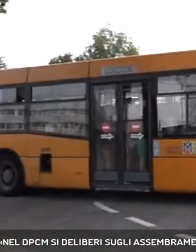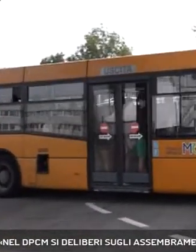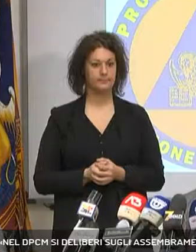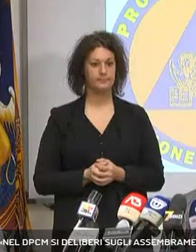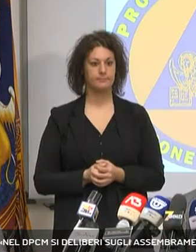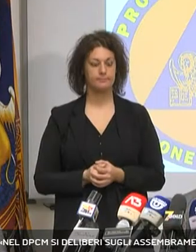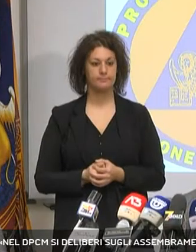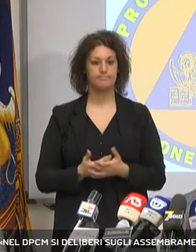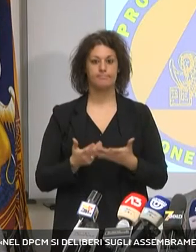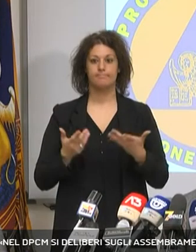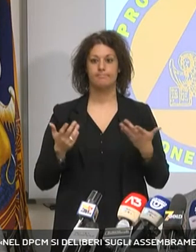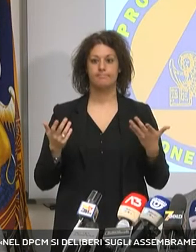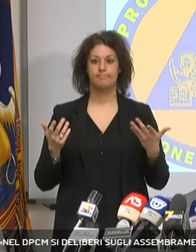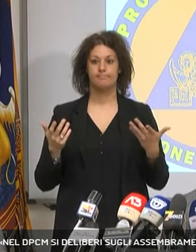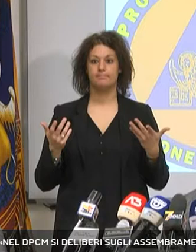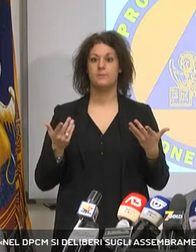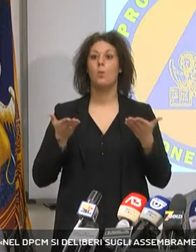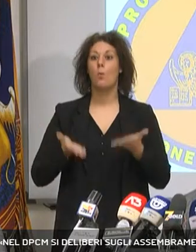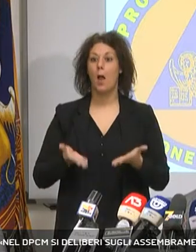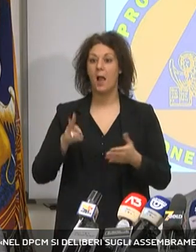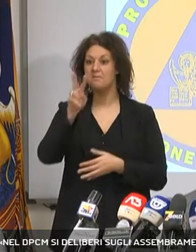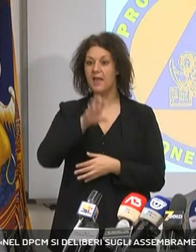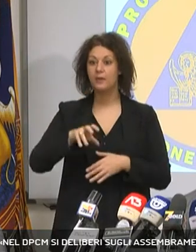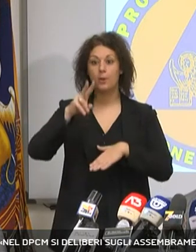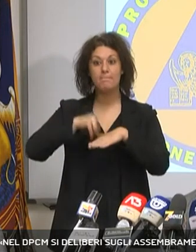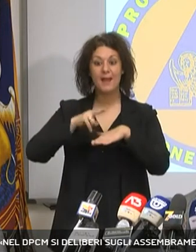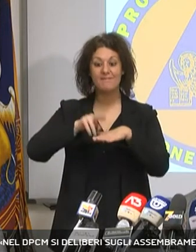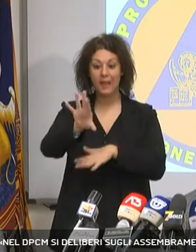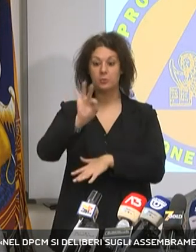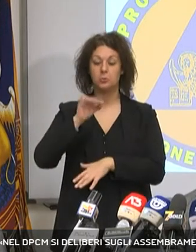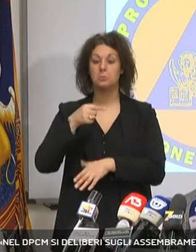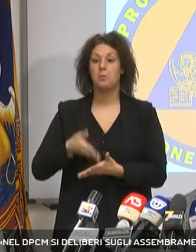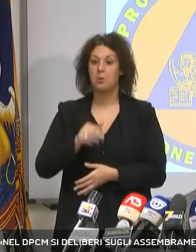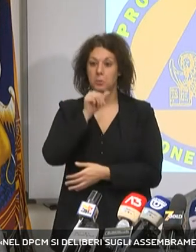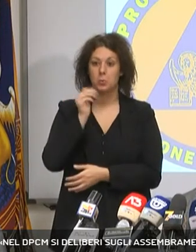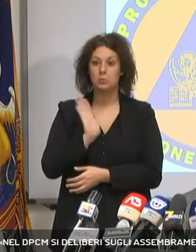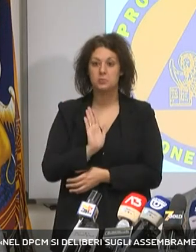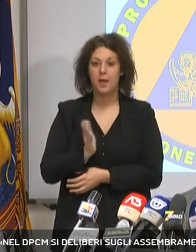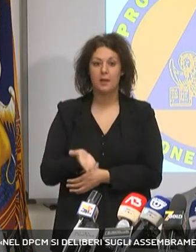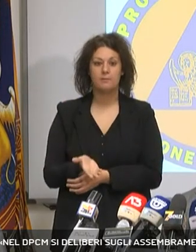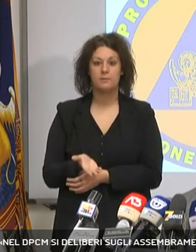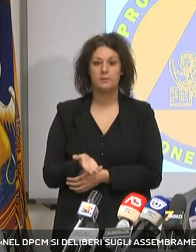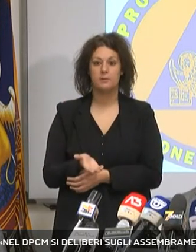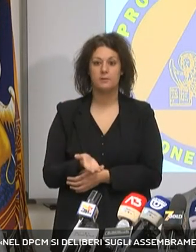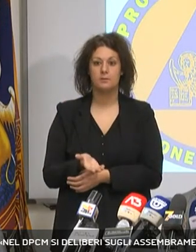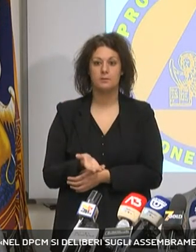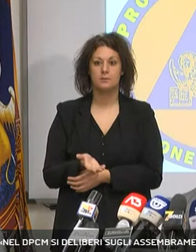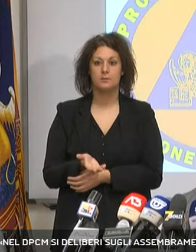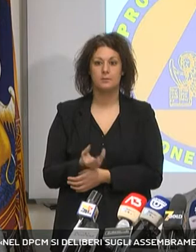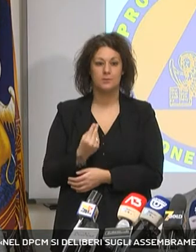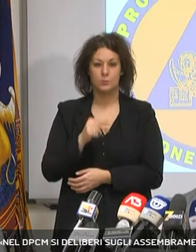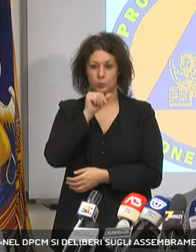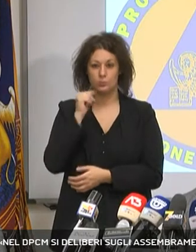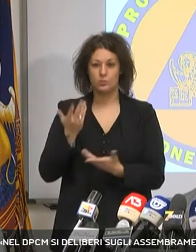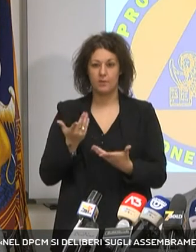scuole qui a noi non serve il prefetto gli altri facciano quello che vogliono cosa volete mettere in dubbio l'efficienza della